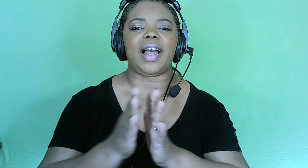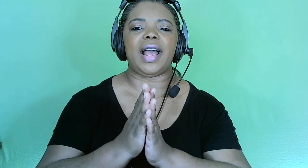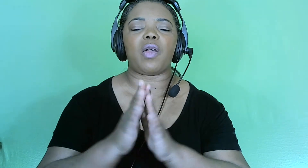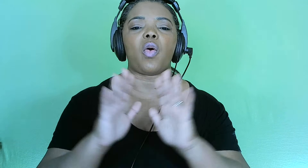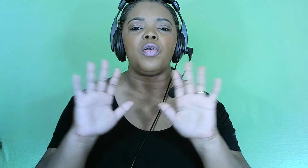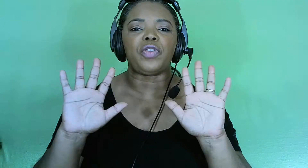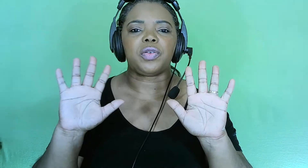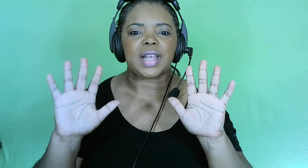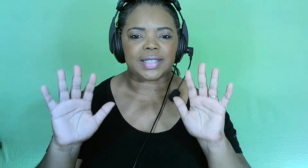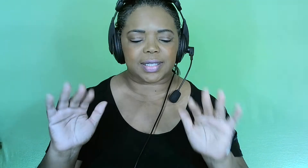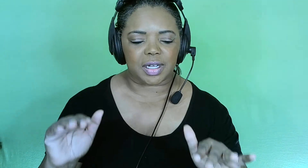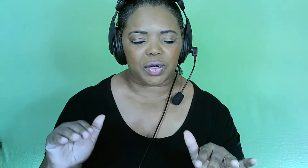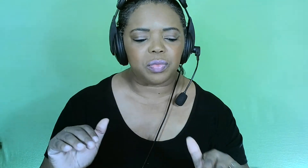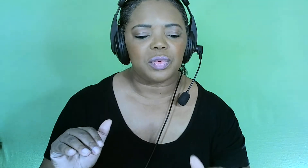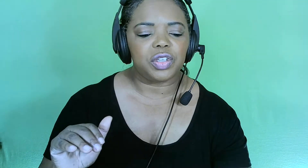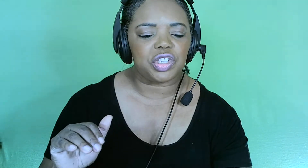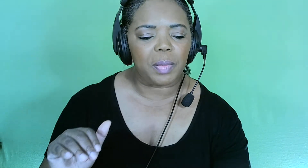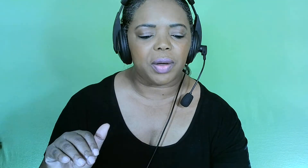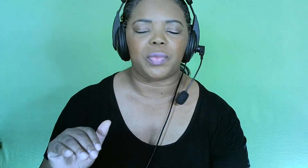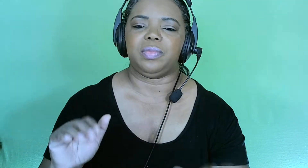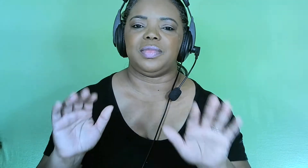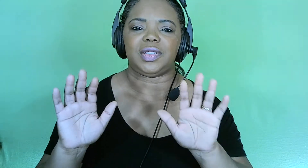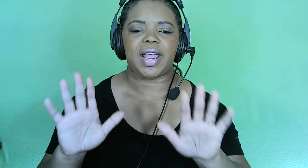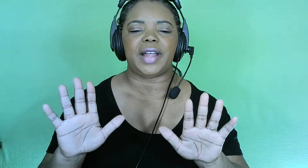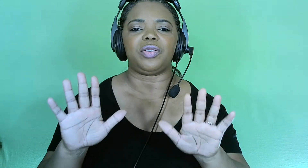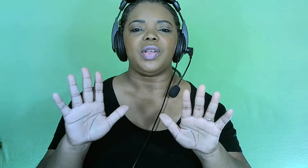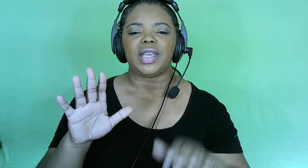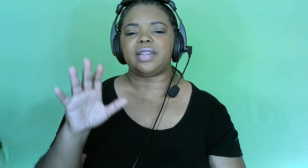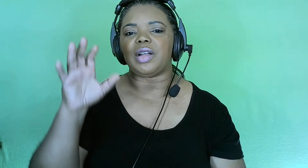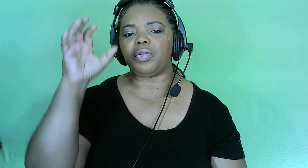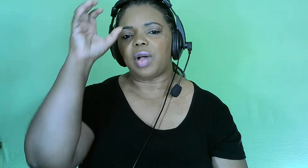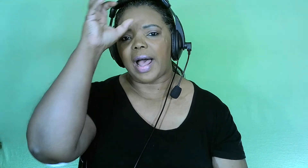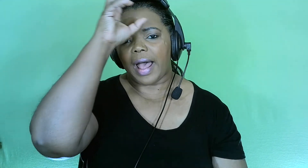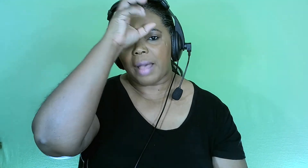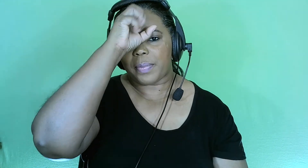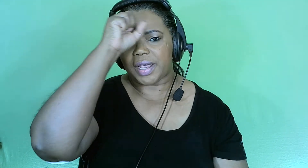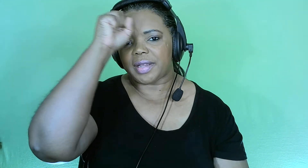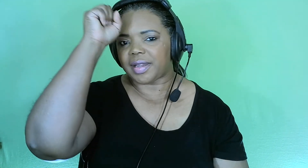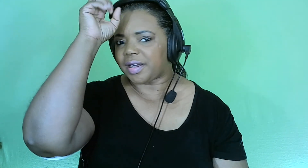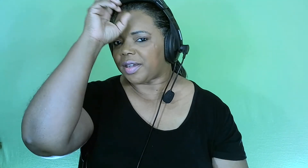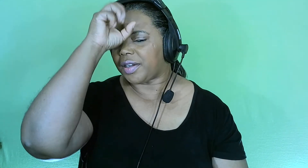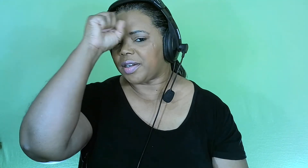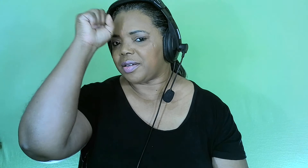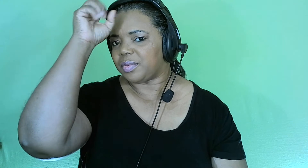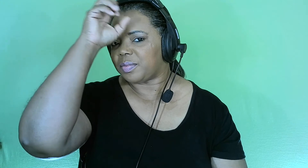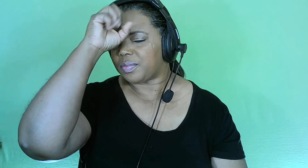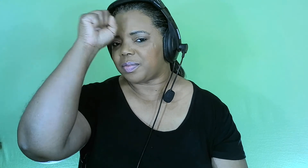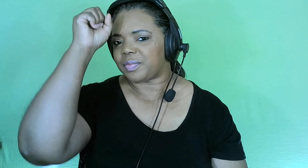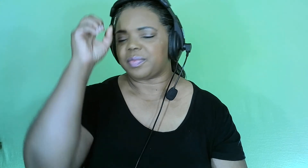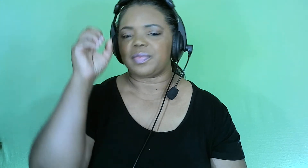a configuração de mão, certo? Então, aprender,